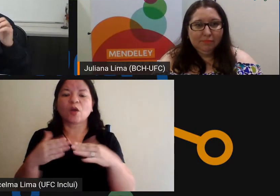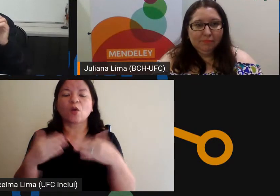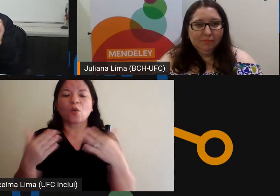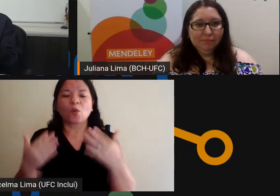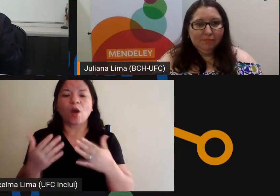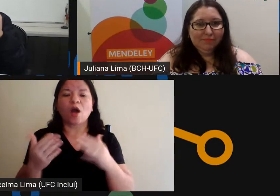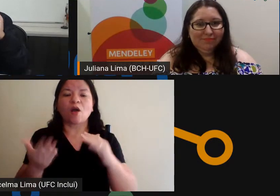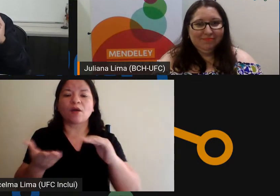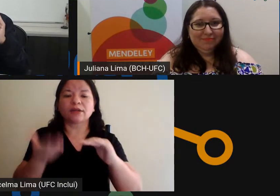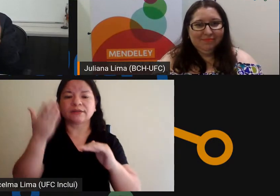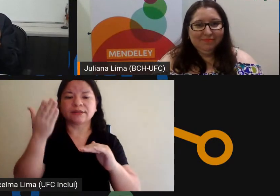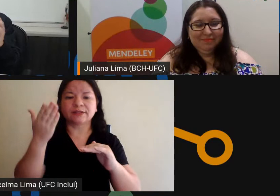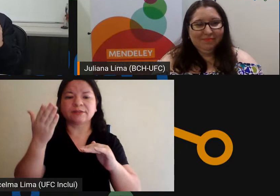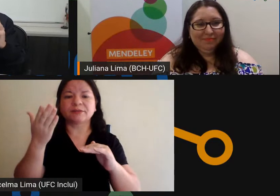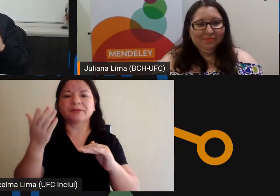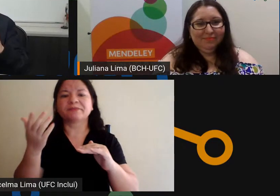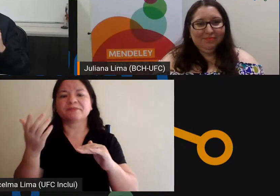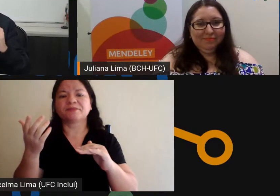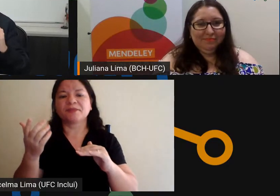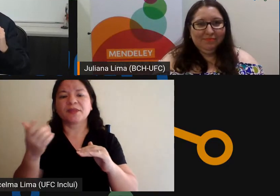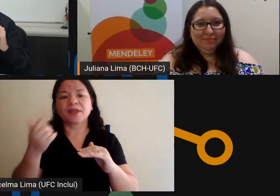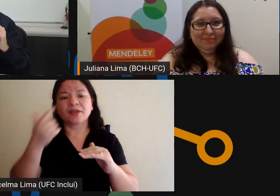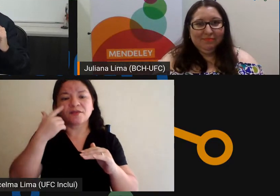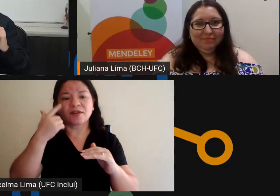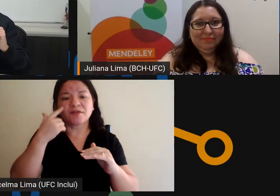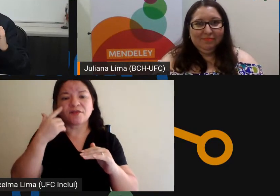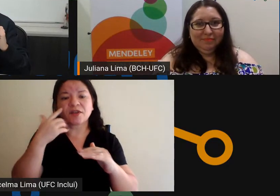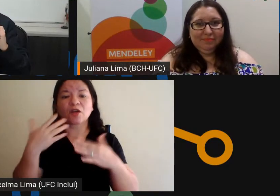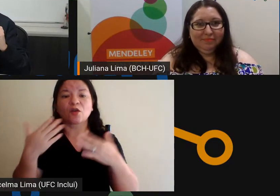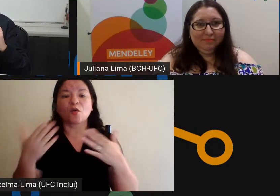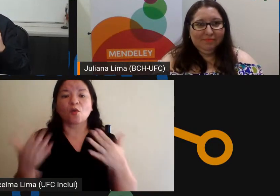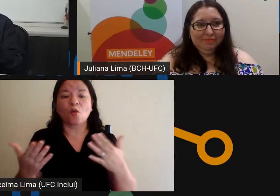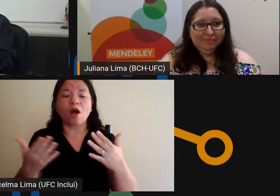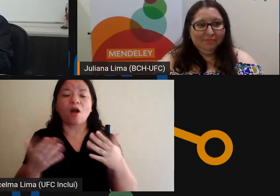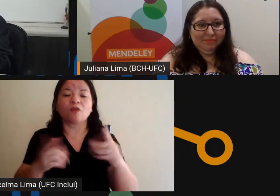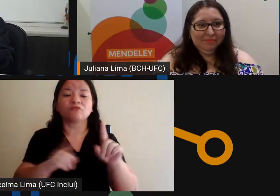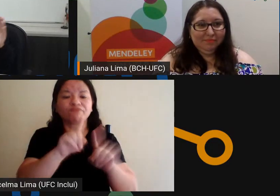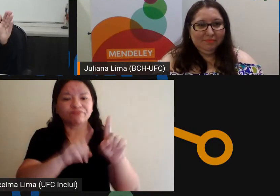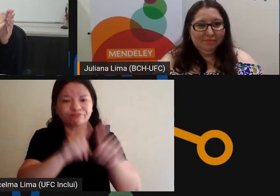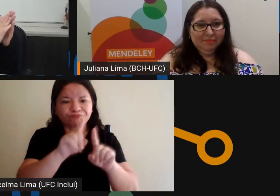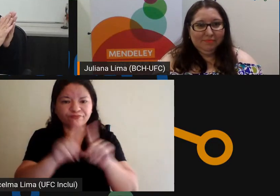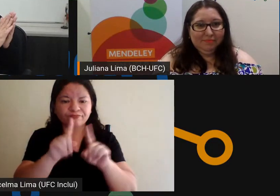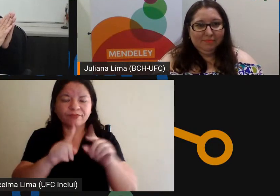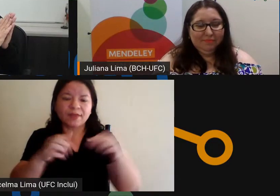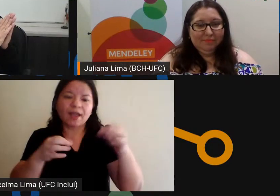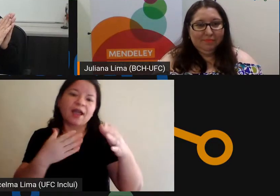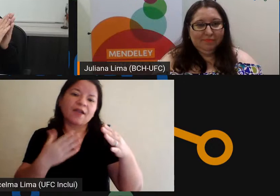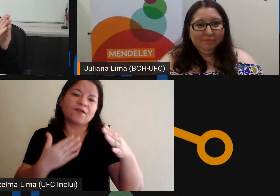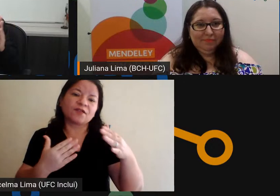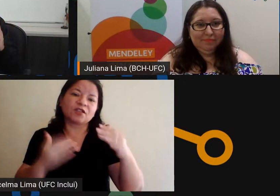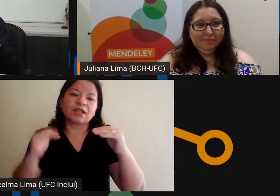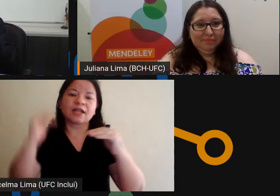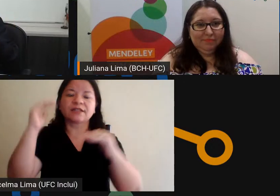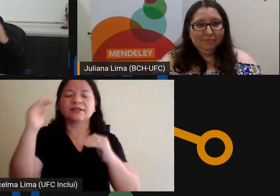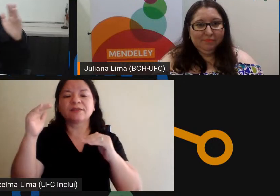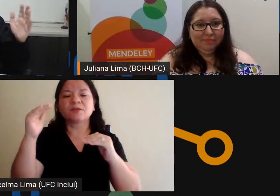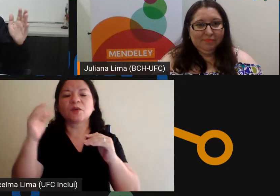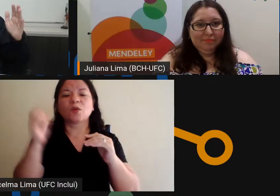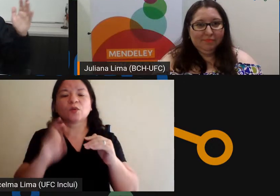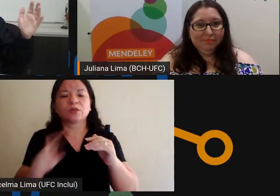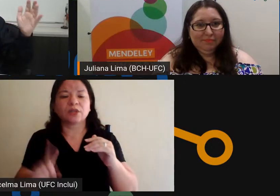acima. E vai marcando para você ver quais as revistas que estão mais ali por cima. Olhe a evolução do fator de impacto dela